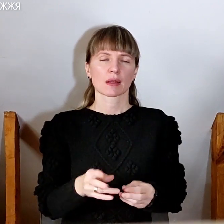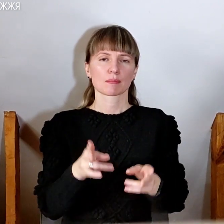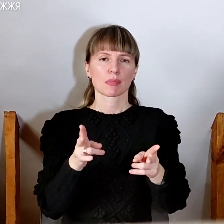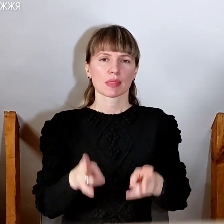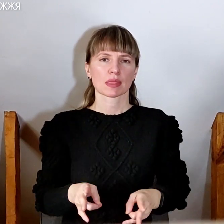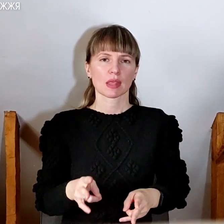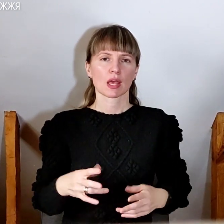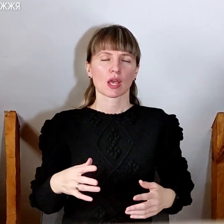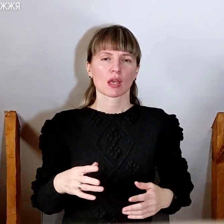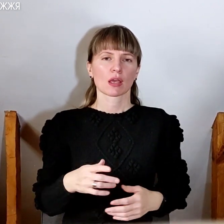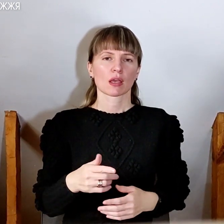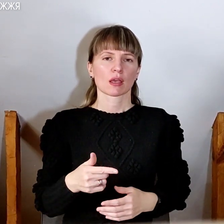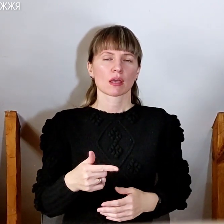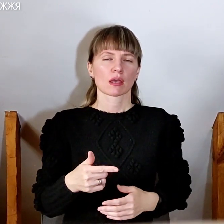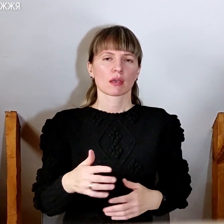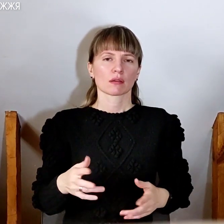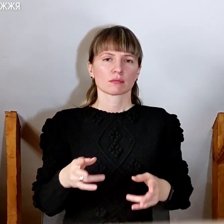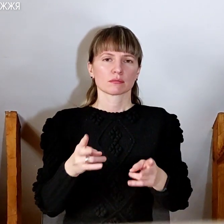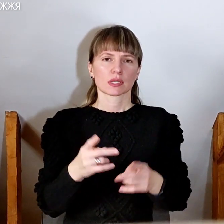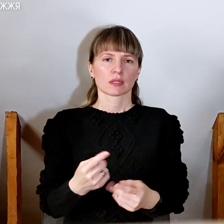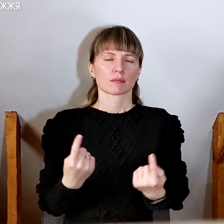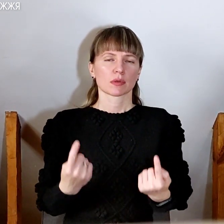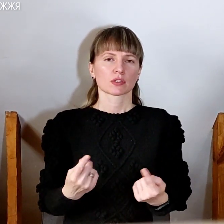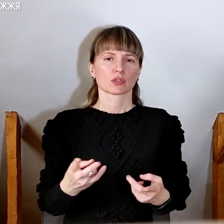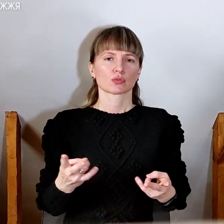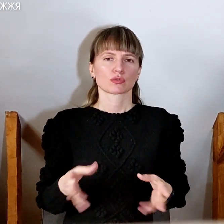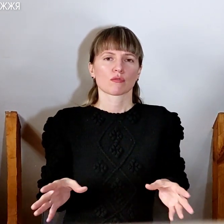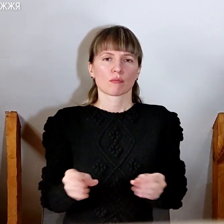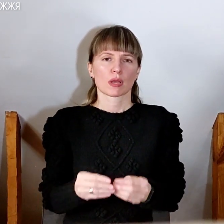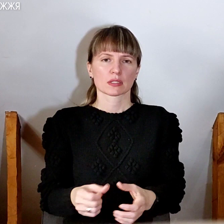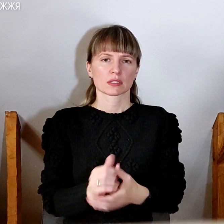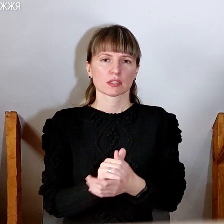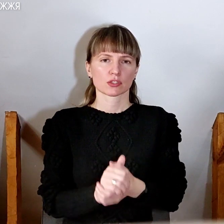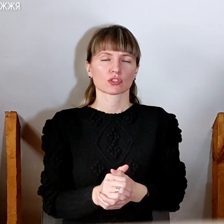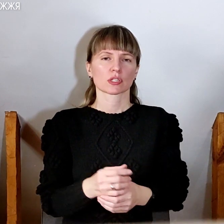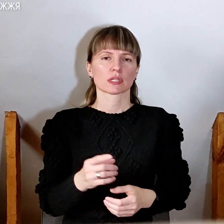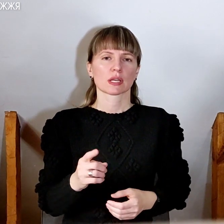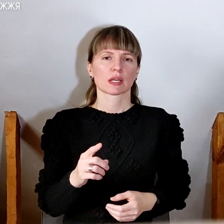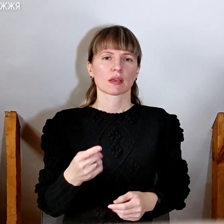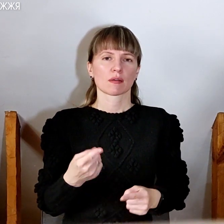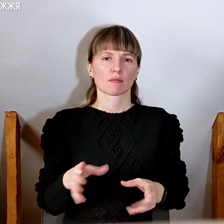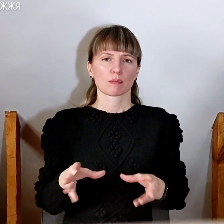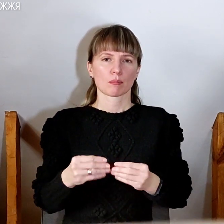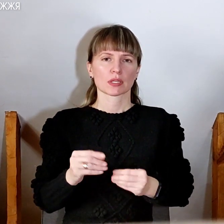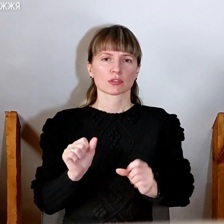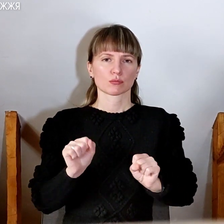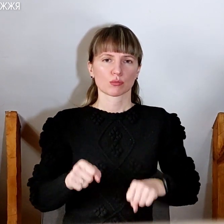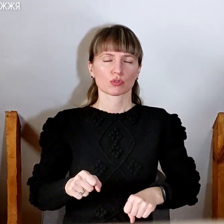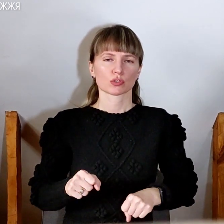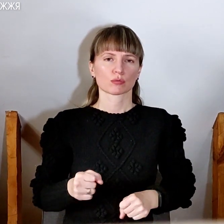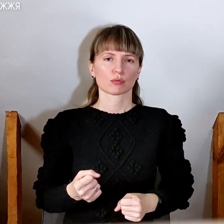горе, і треба гуртуватися разом. І тільки разом ми переможемо і вистоїмо, що головне. А я в цьому впевнений.